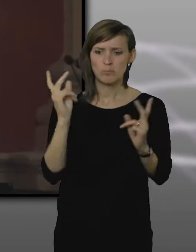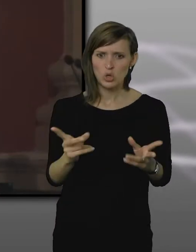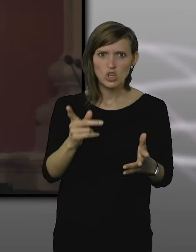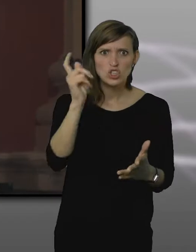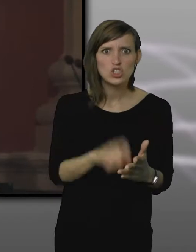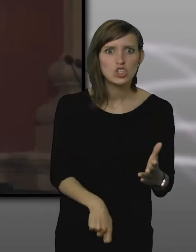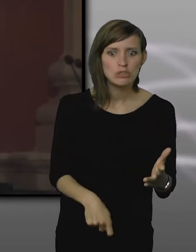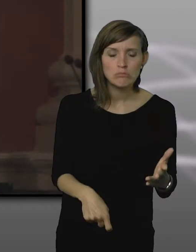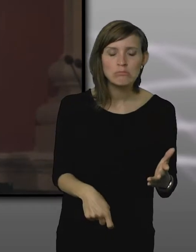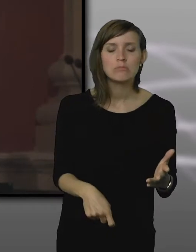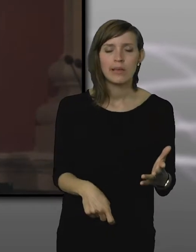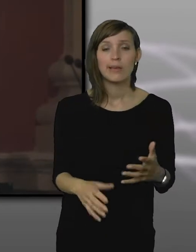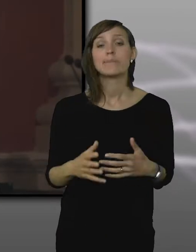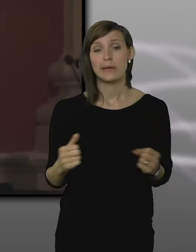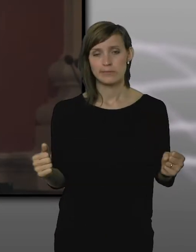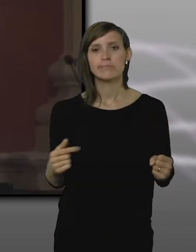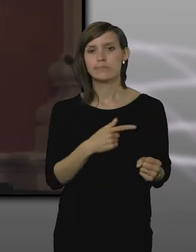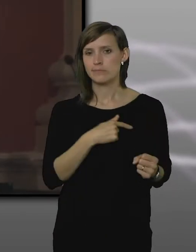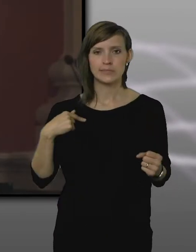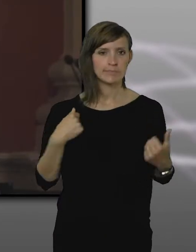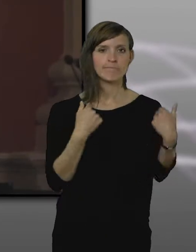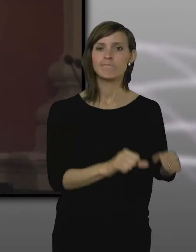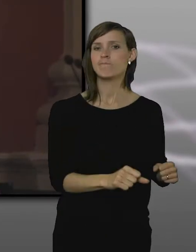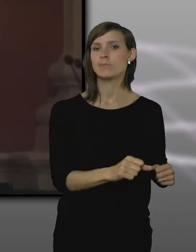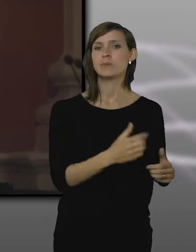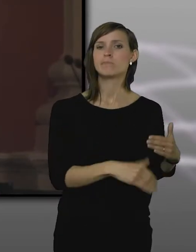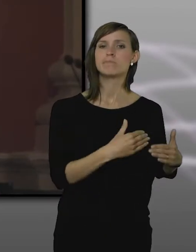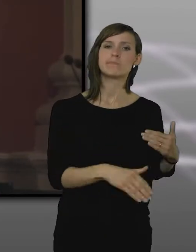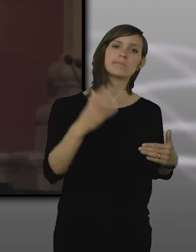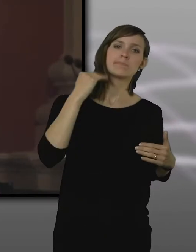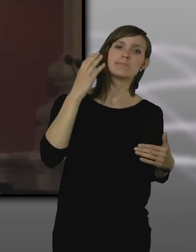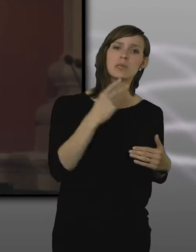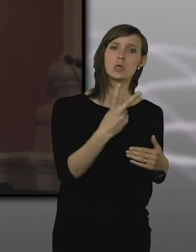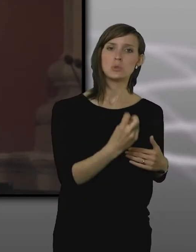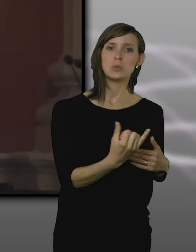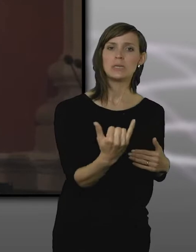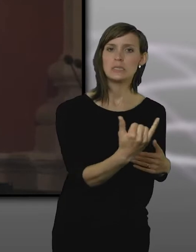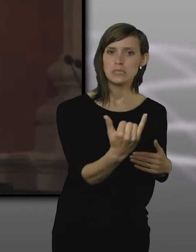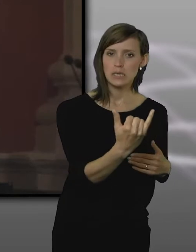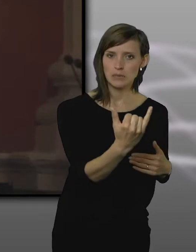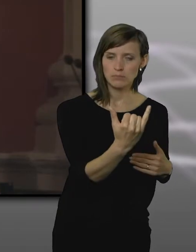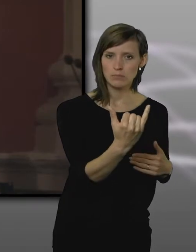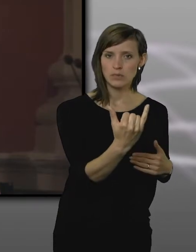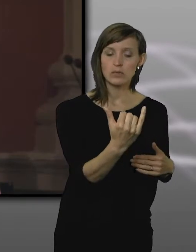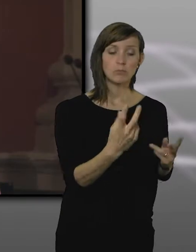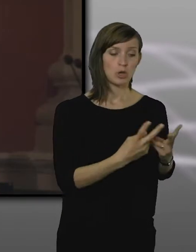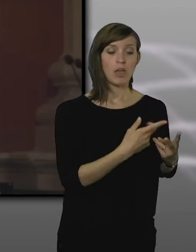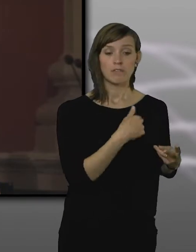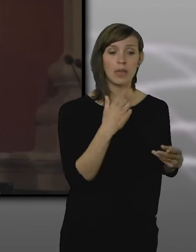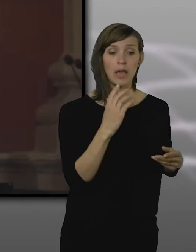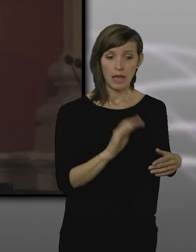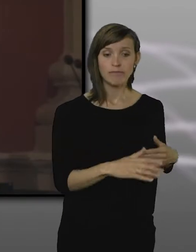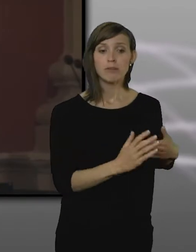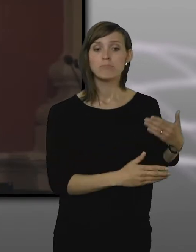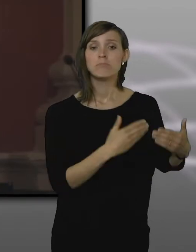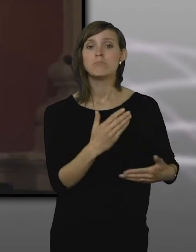vi började alltså redan 2010 med den här, så vi var, hade kommit en bit när vi såg PTS